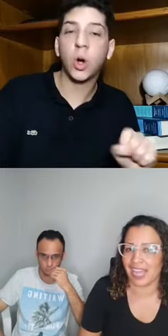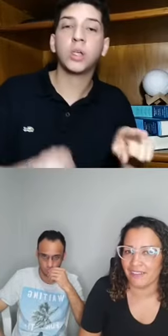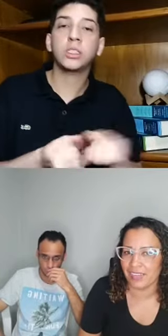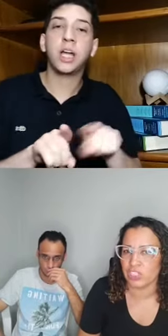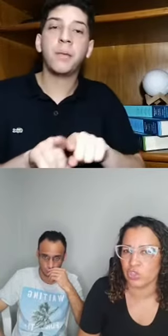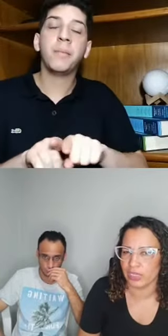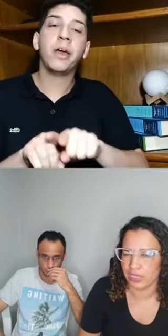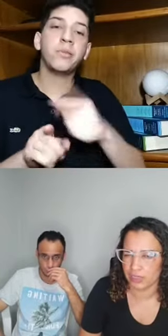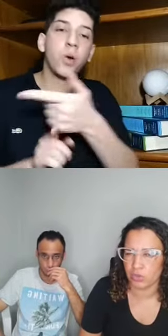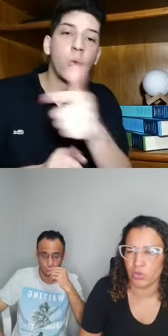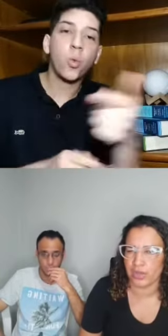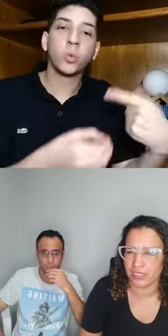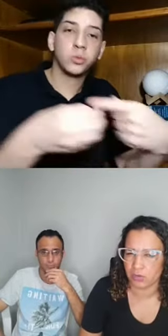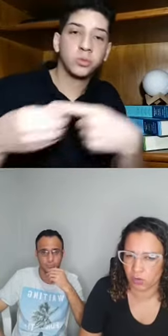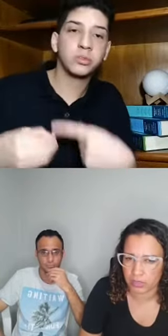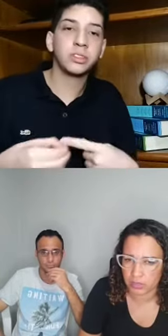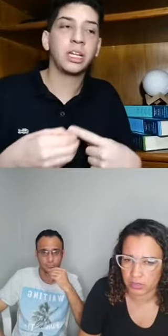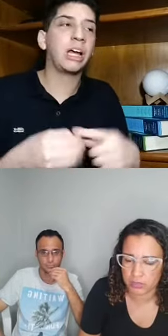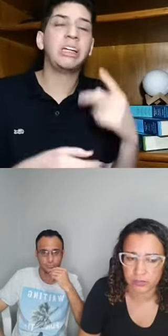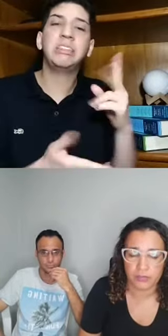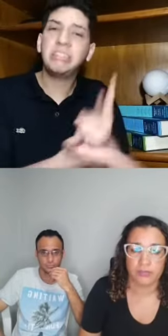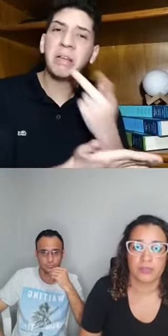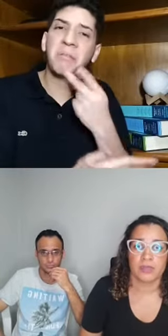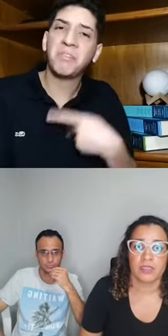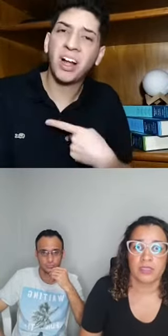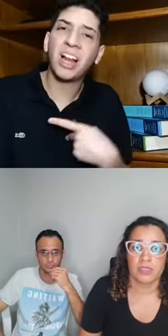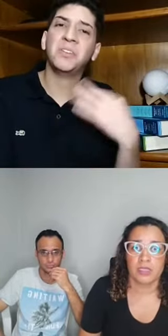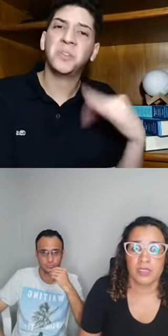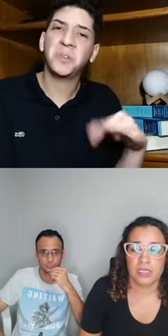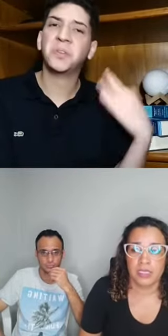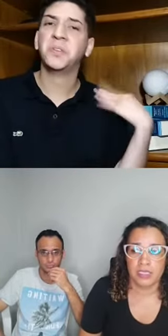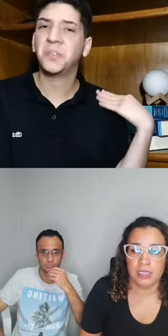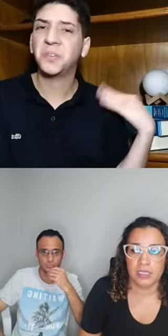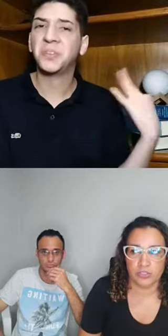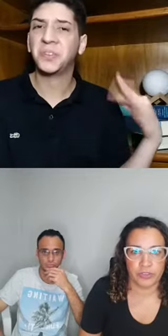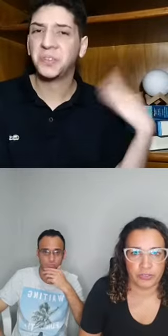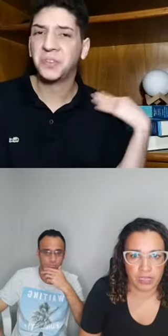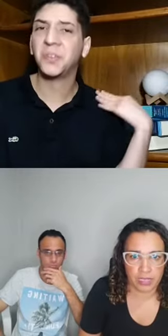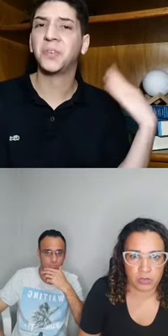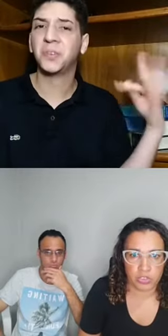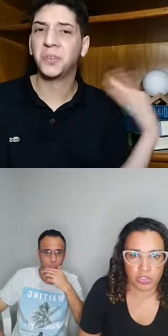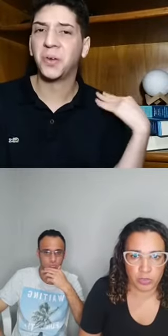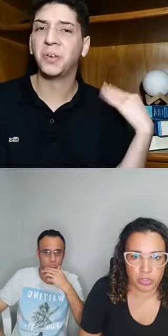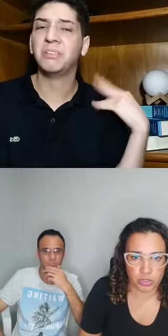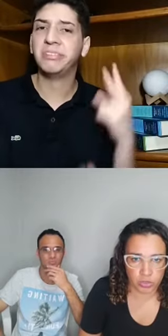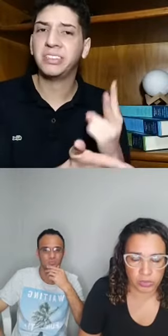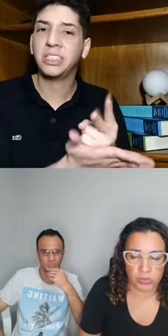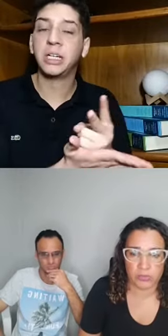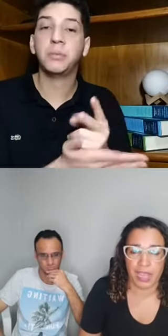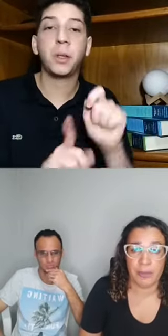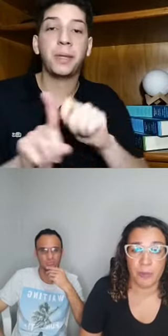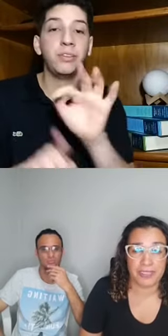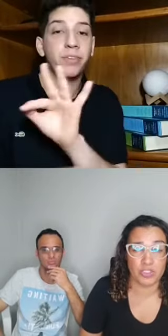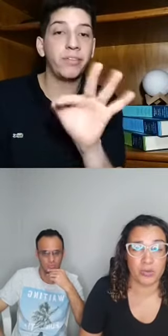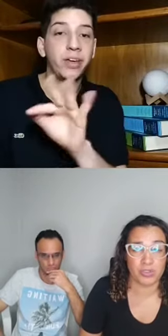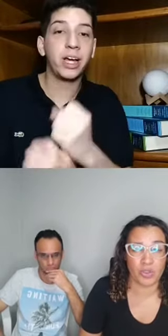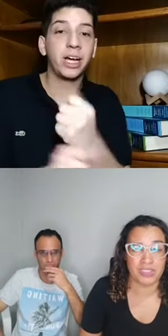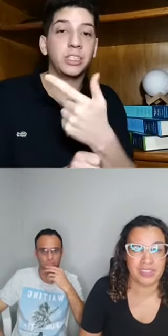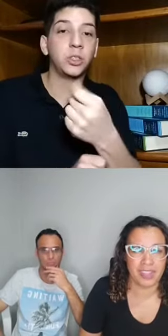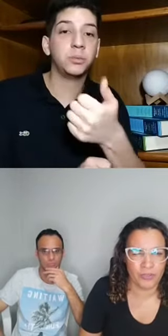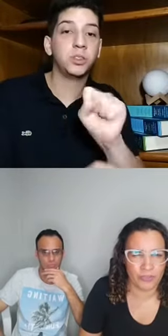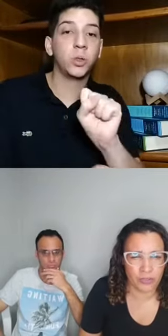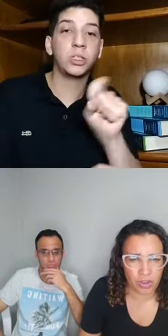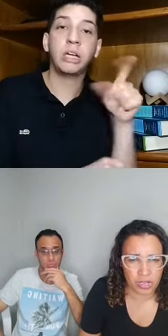já estava questionando dor nas costas. E isso foi em fevereiro de 2018. Aí meu pai sentiu uma